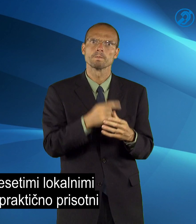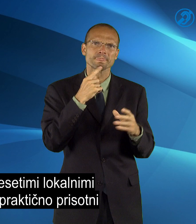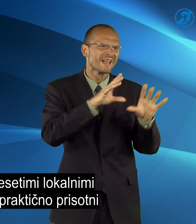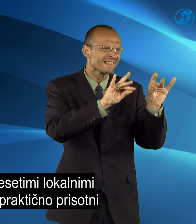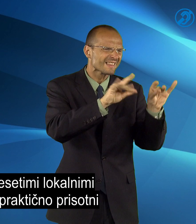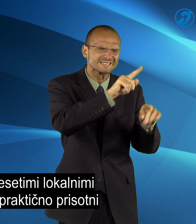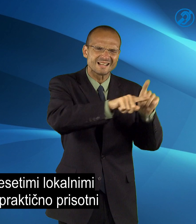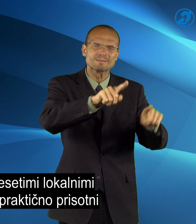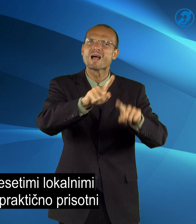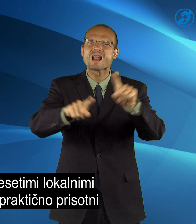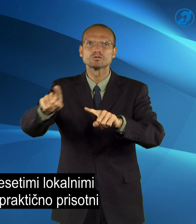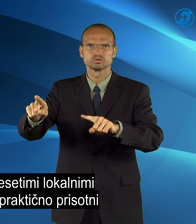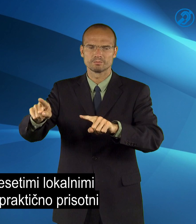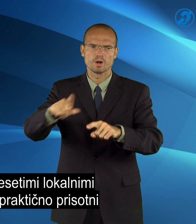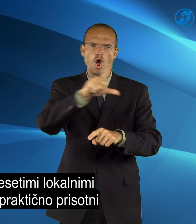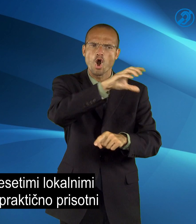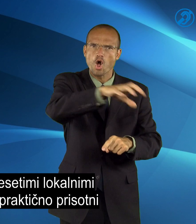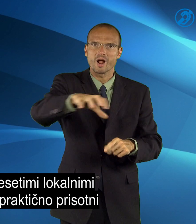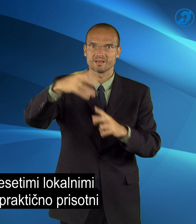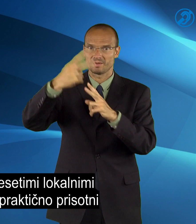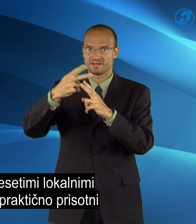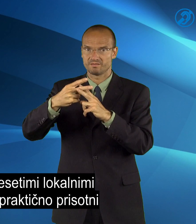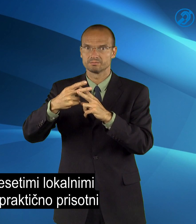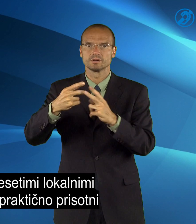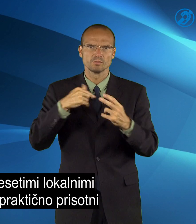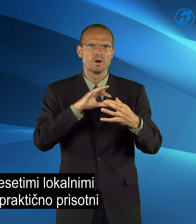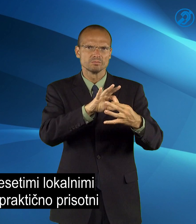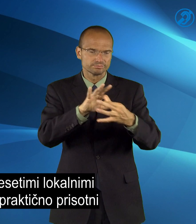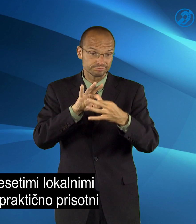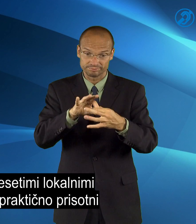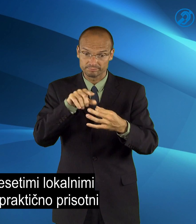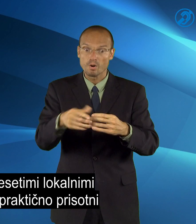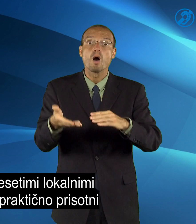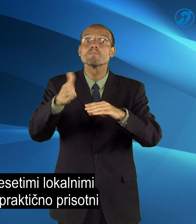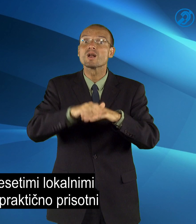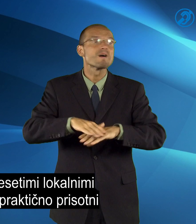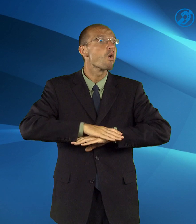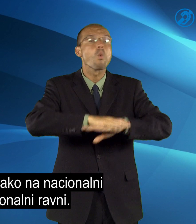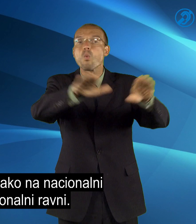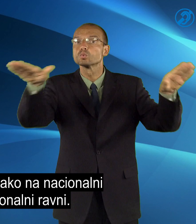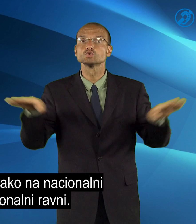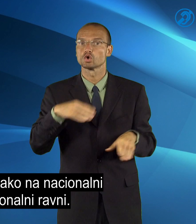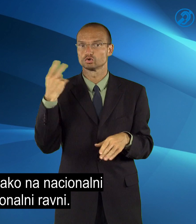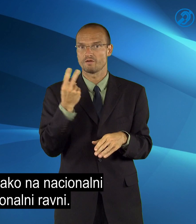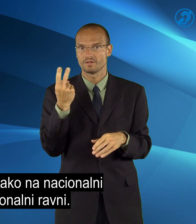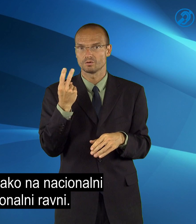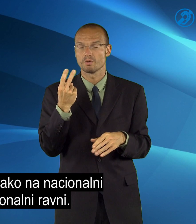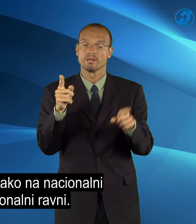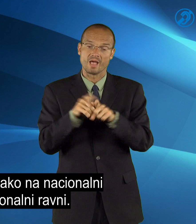Z 10 lokalnimi televizijami smo praktično prisotni po vsej Sloveniji, tako na nacionalni kot tudi